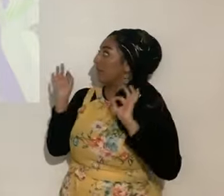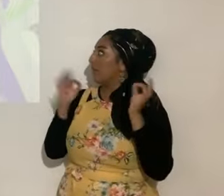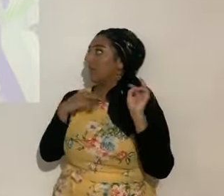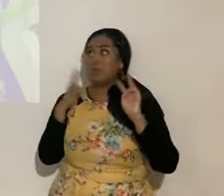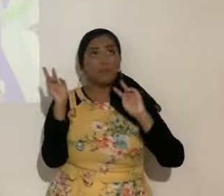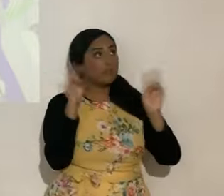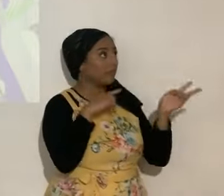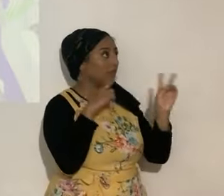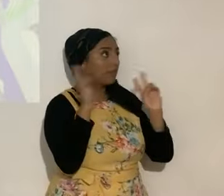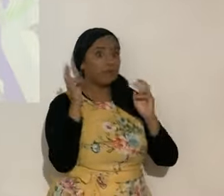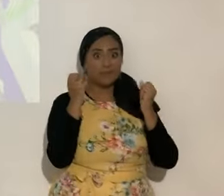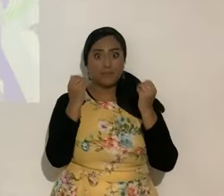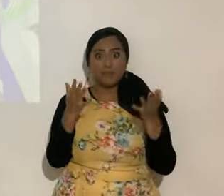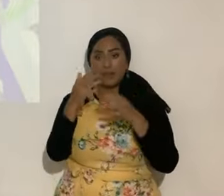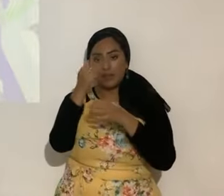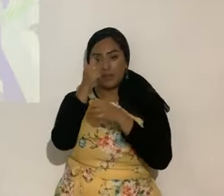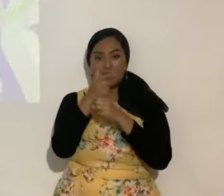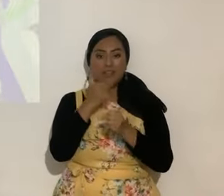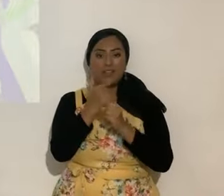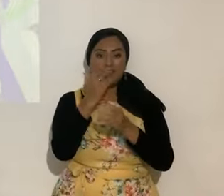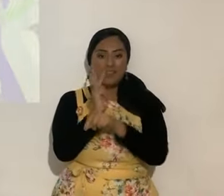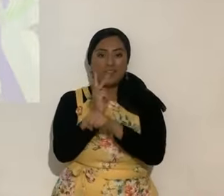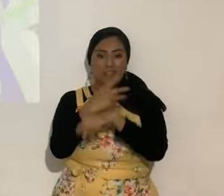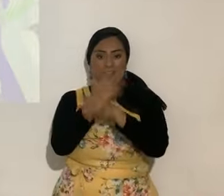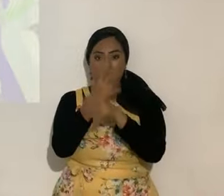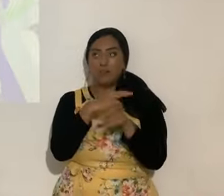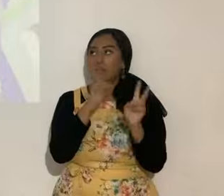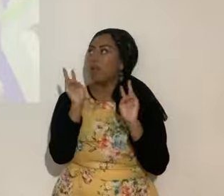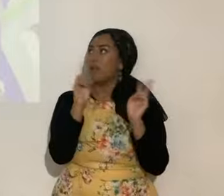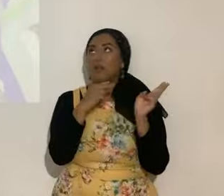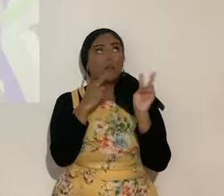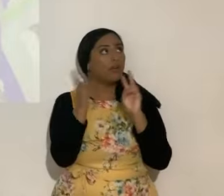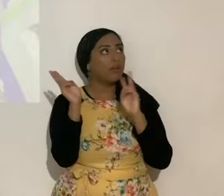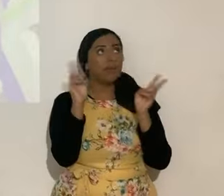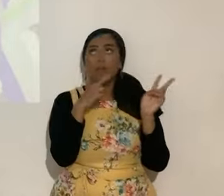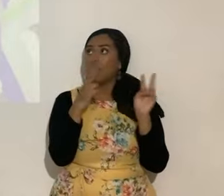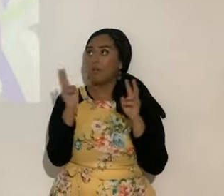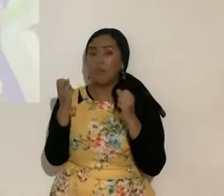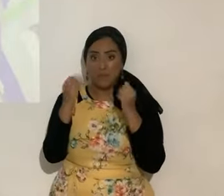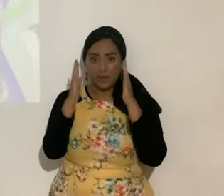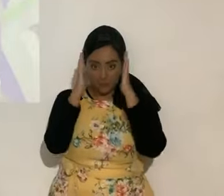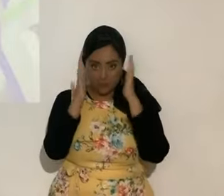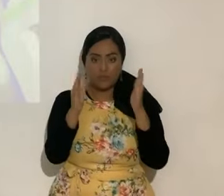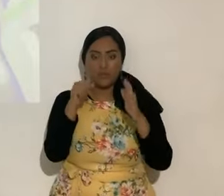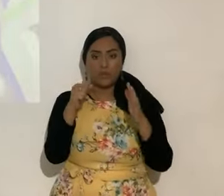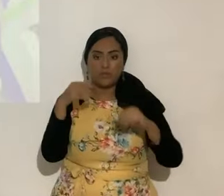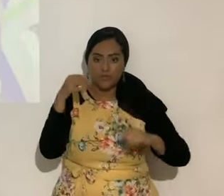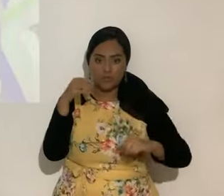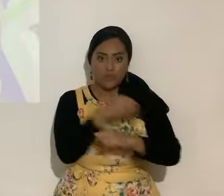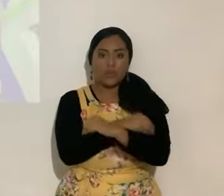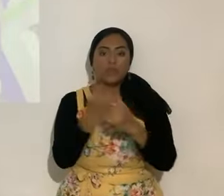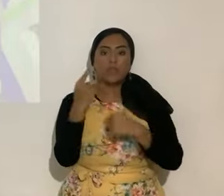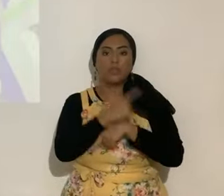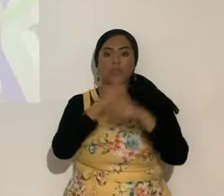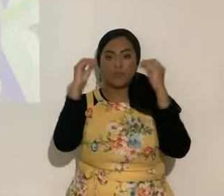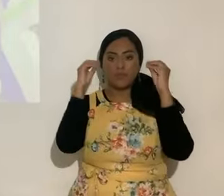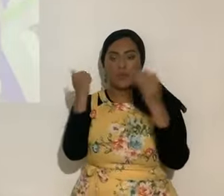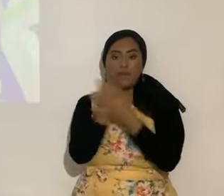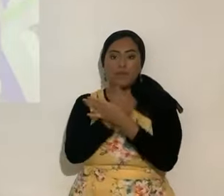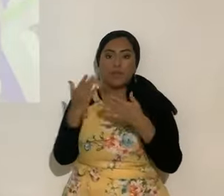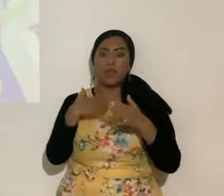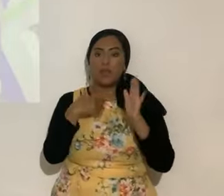los vi hoy, de la Keilah, muchos, no todos, a muchos de la Keilah, mundial los vi atentos, sí, fue fuerte la administración, por todo lo que